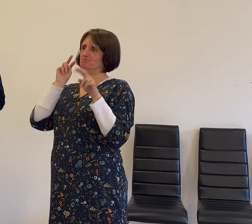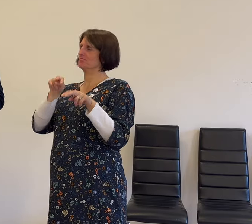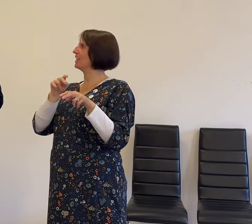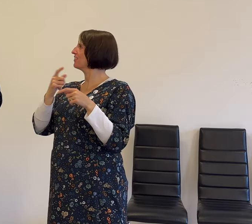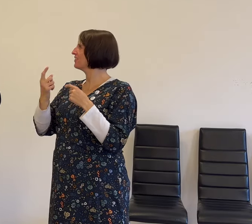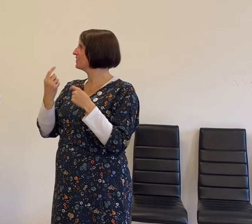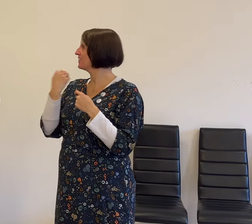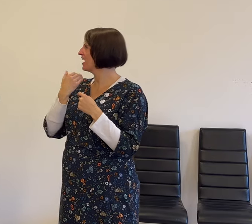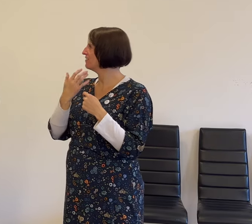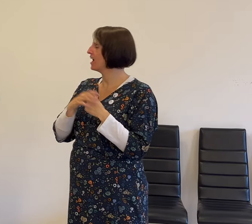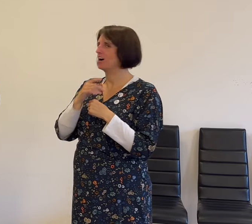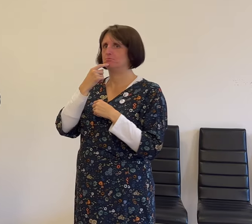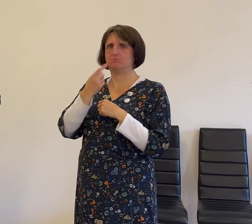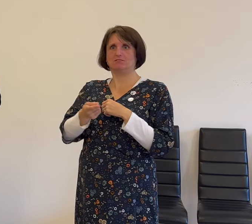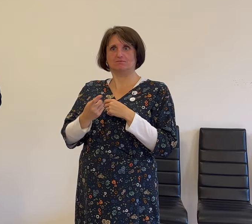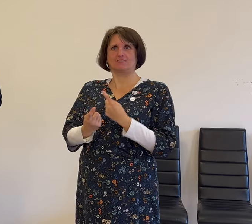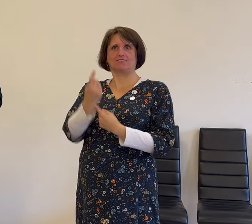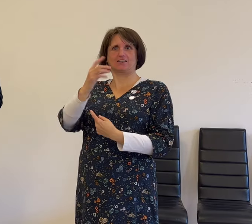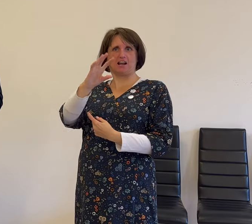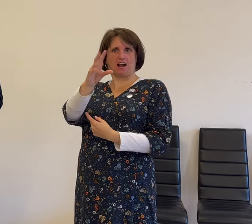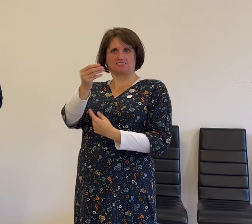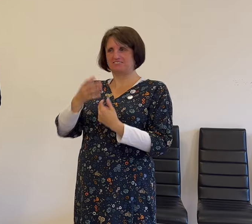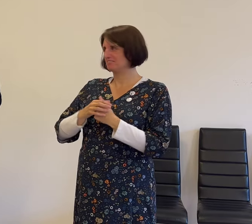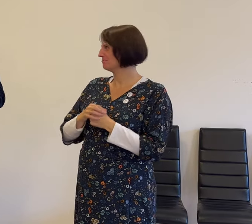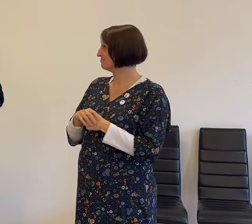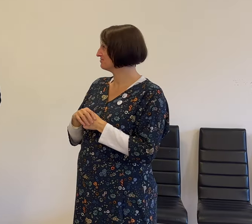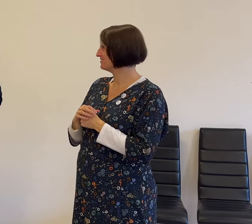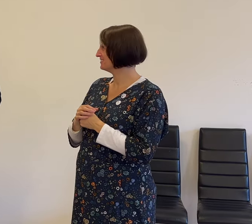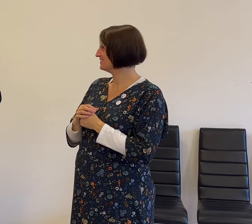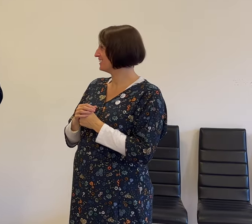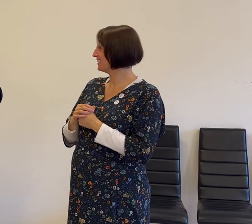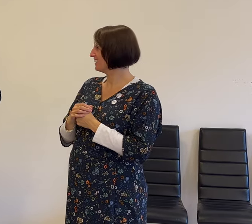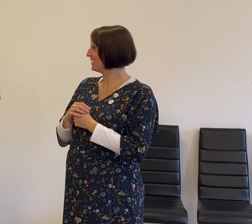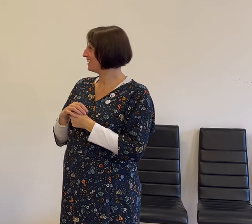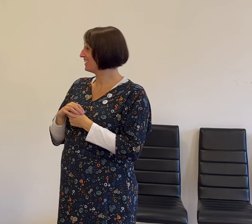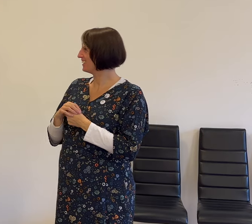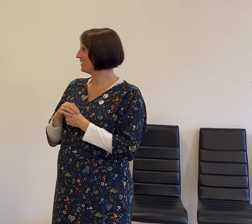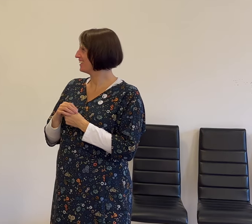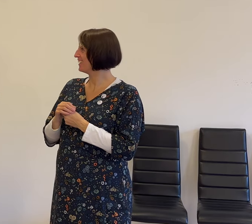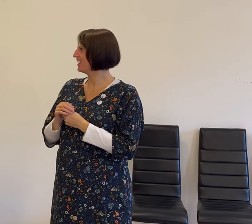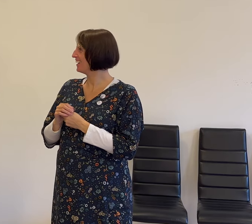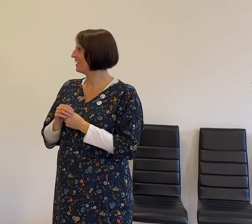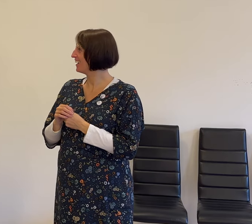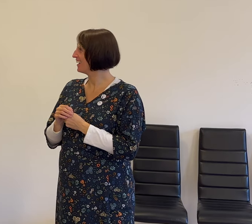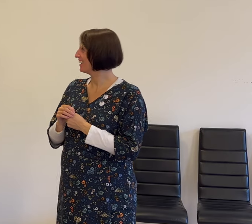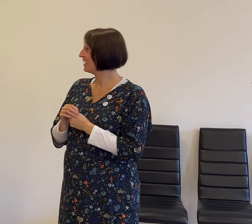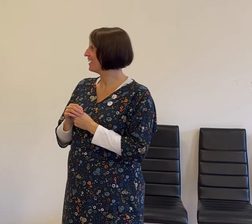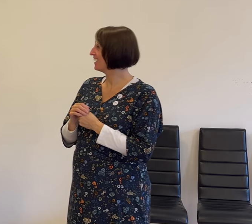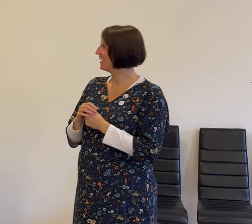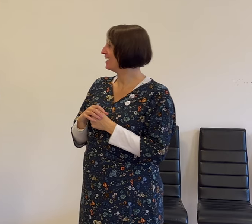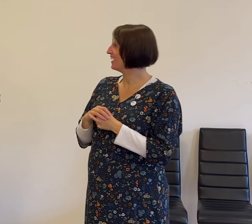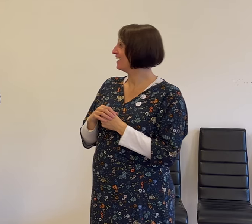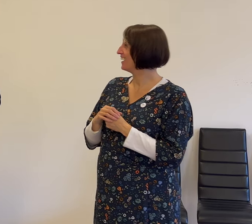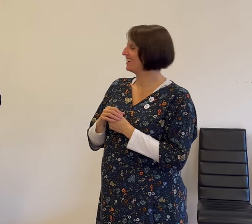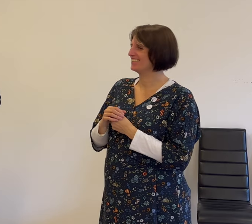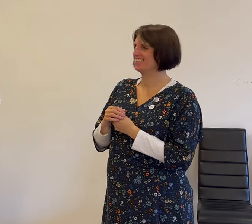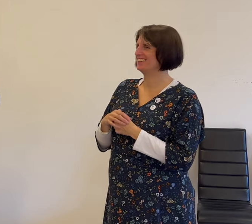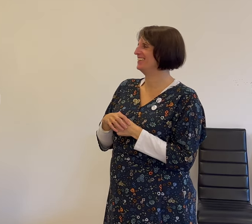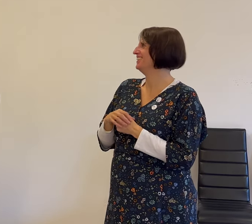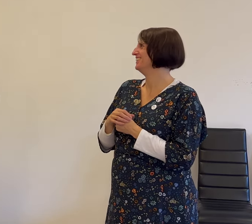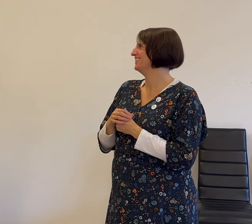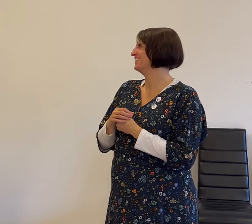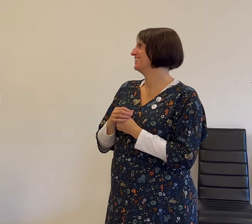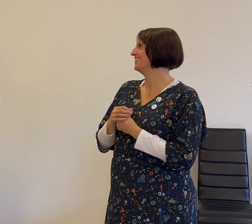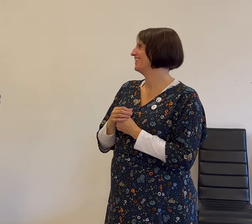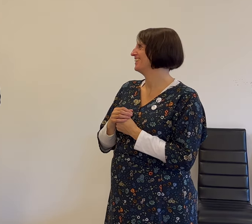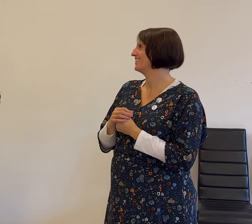tak vidí, že je krásný. A řekne si, to mám v kapse. Ten očividně moc necvičil.